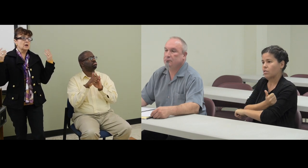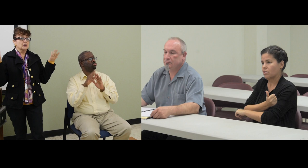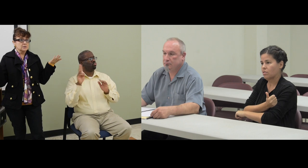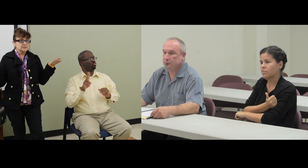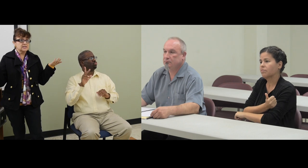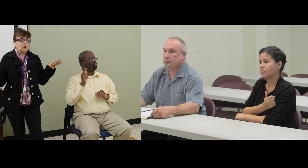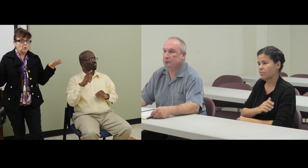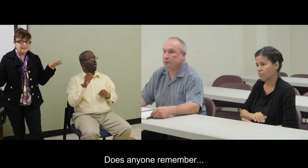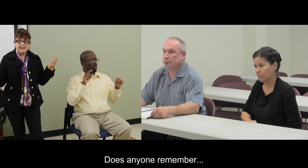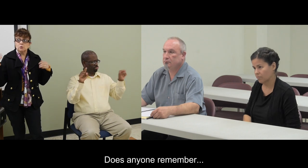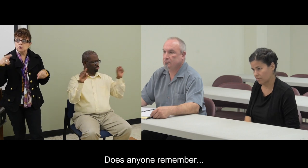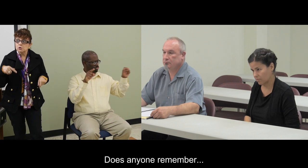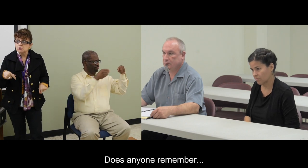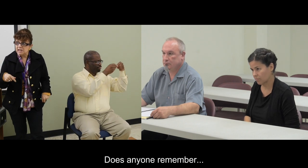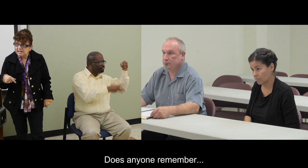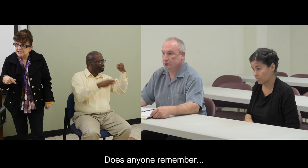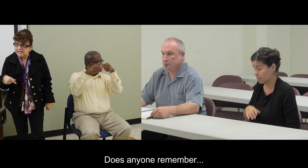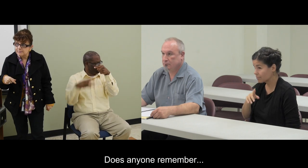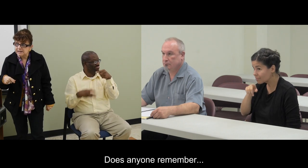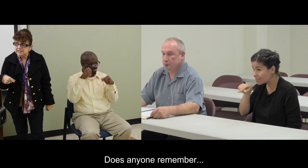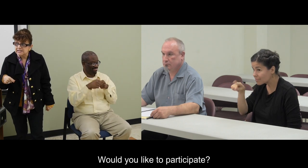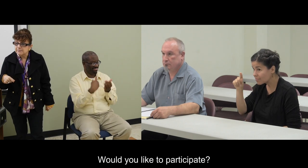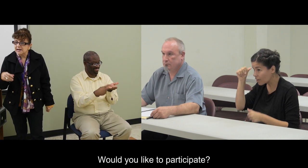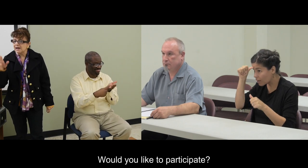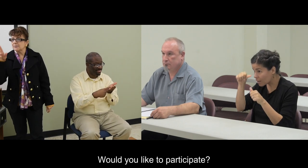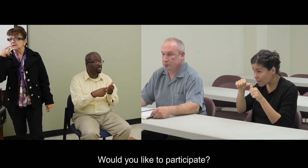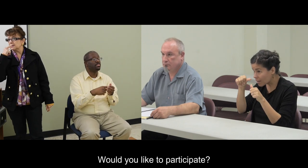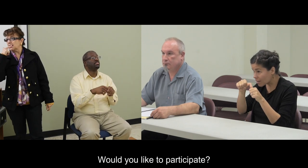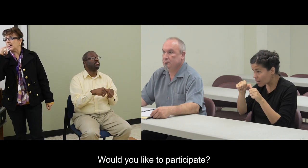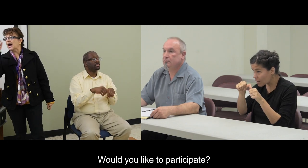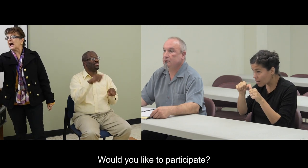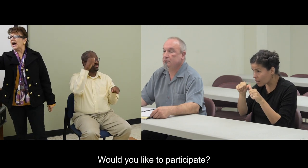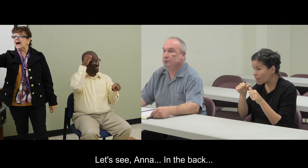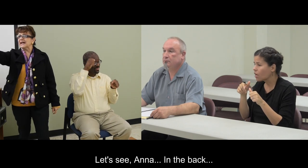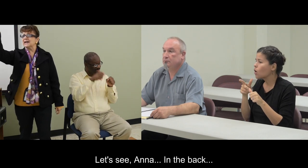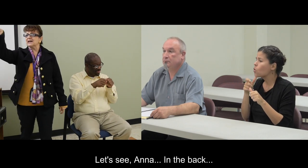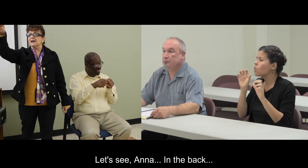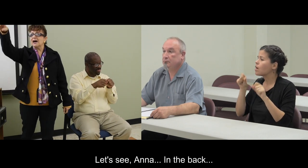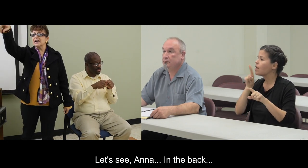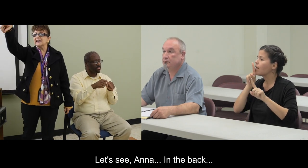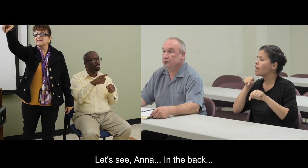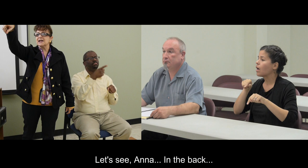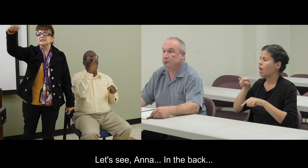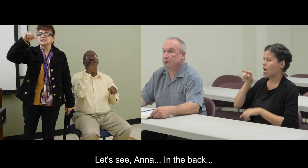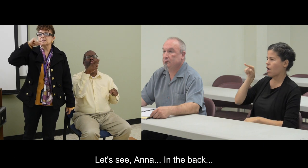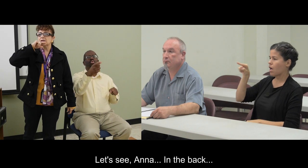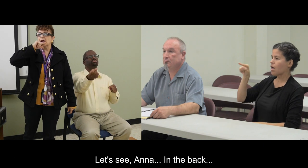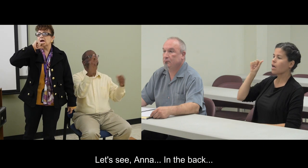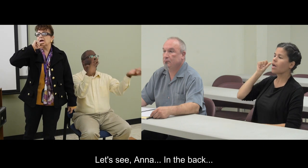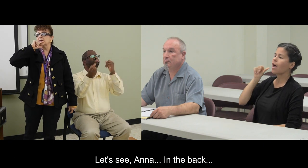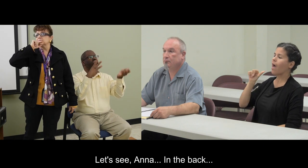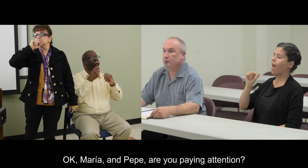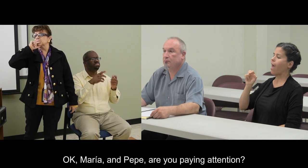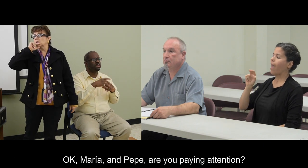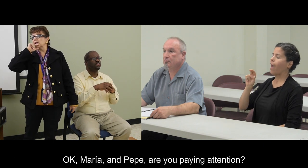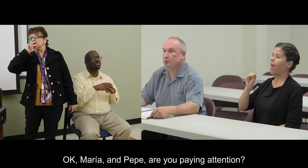¿Se acuerdan? ¿Alguno de ustedes quiere participar? A ver, Ana, allá atrás, ok,